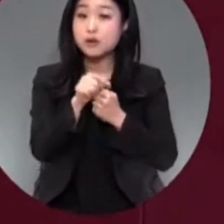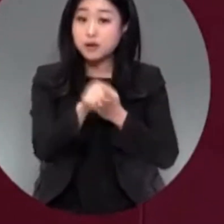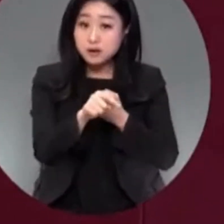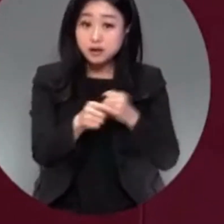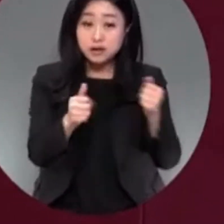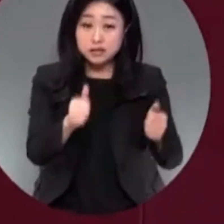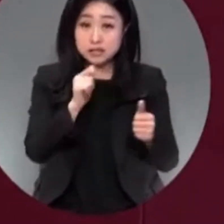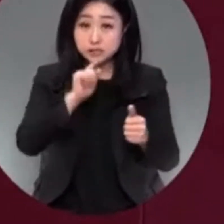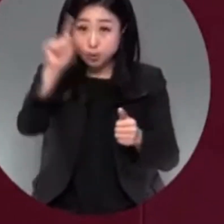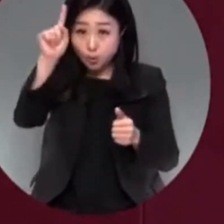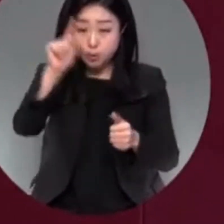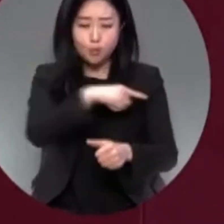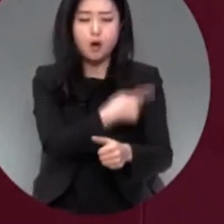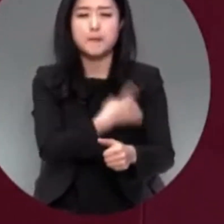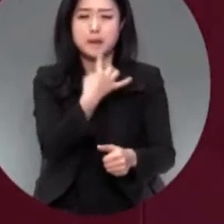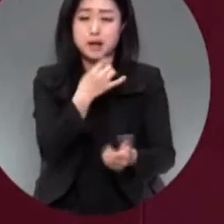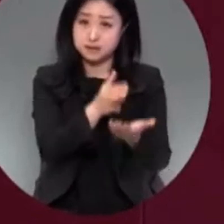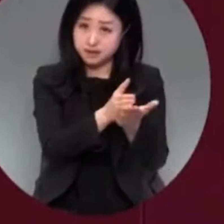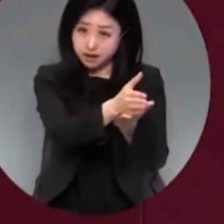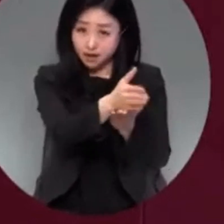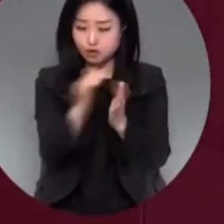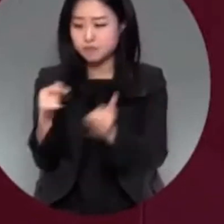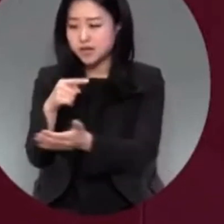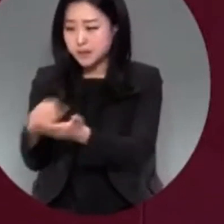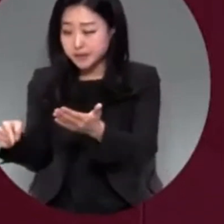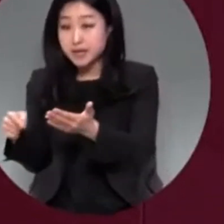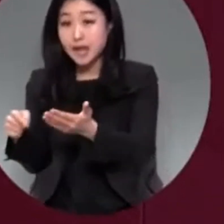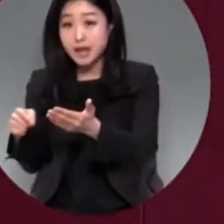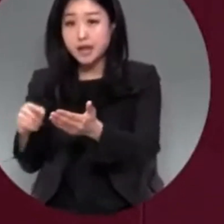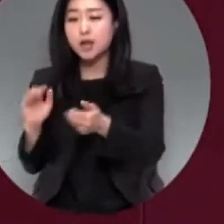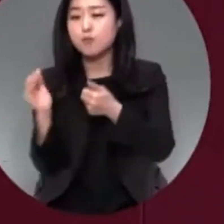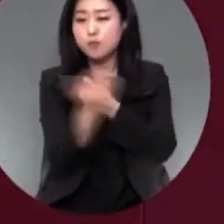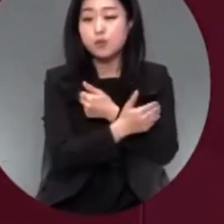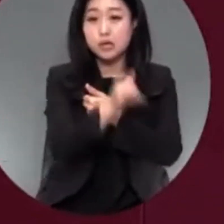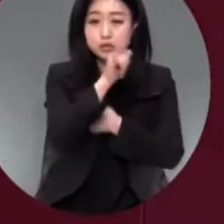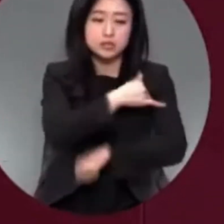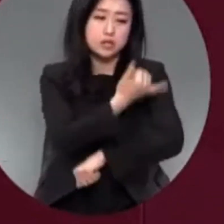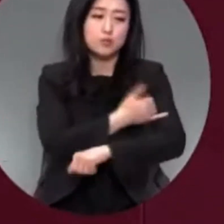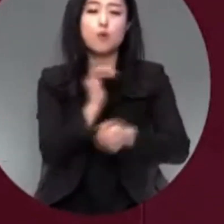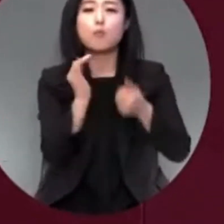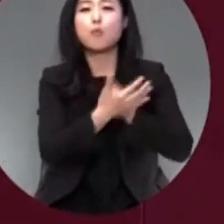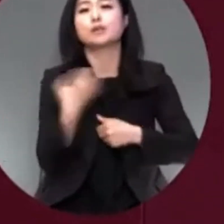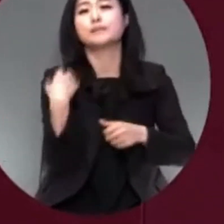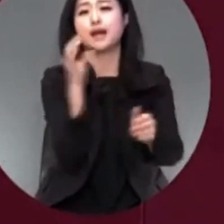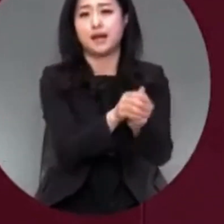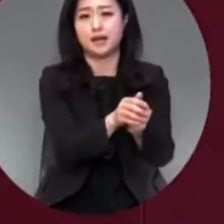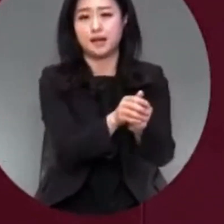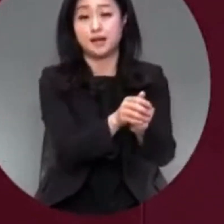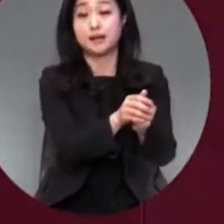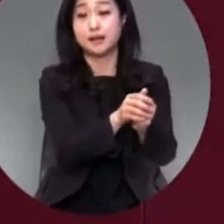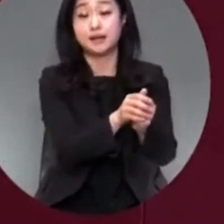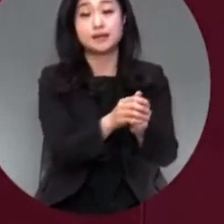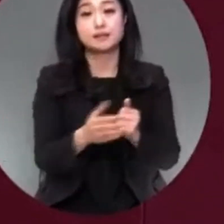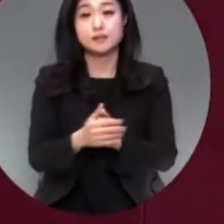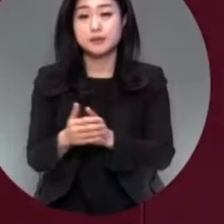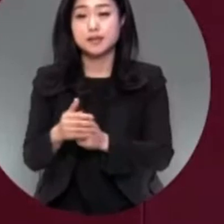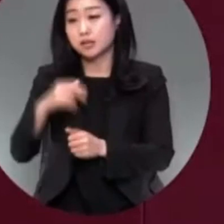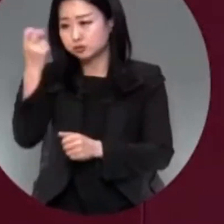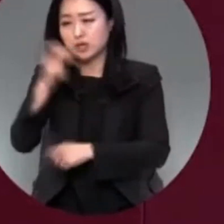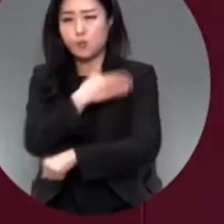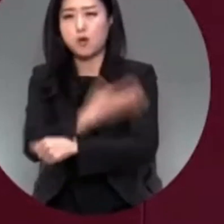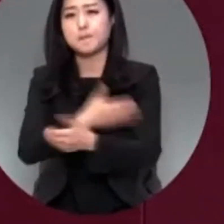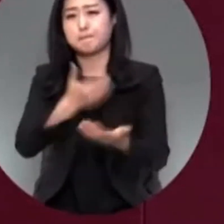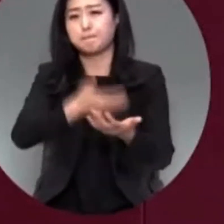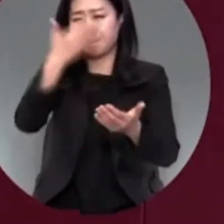걷어내고 억울한 국민의 피해를 방지하는 인권의 옹호자여야만 합니다. 국민 여러분, 이제 검찰개혁이 매번 대선 공약으로